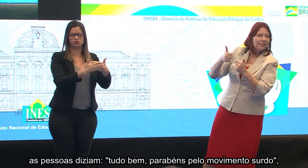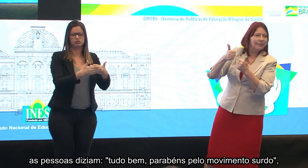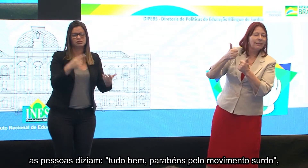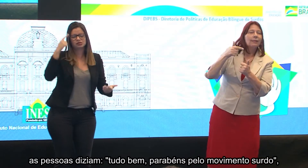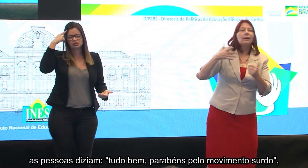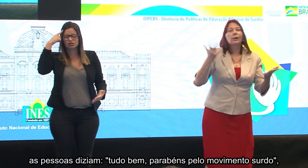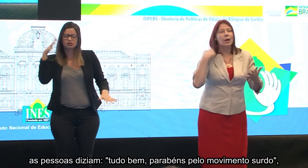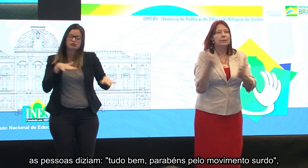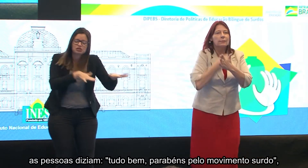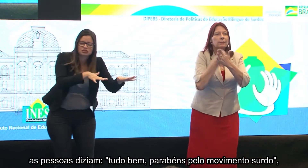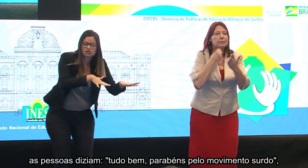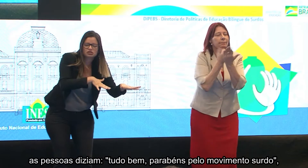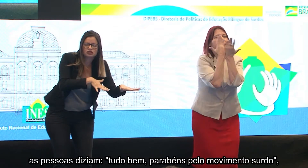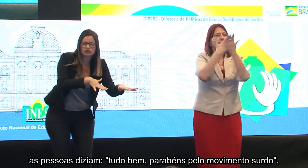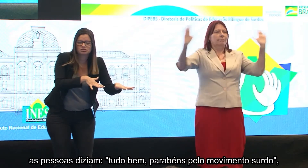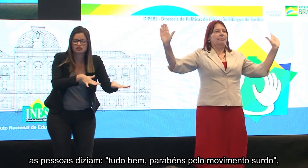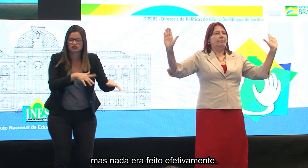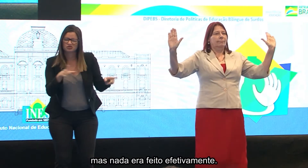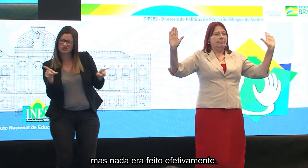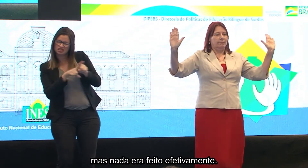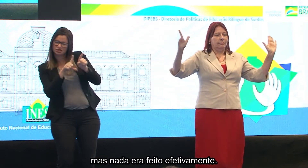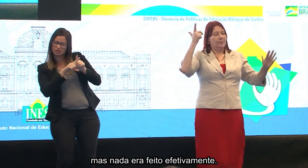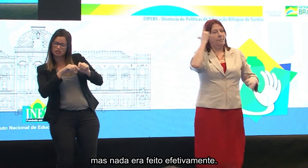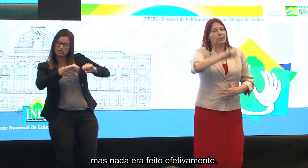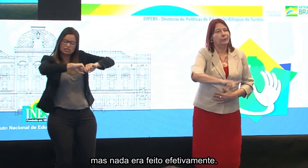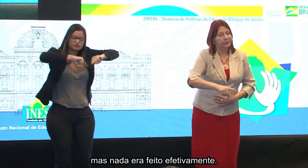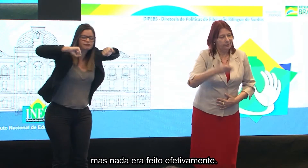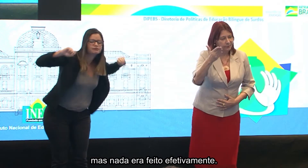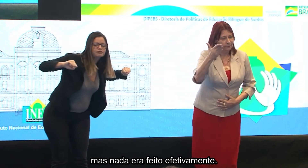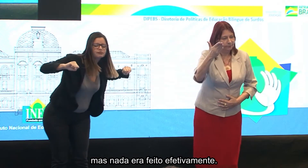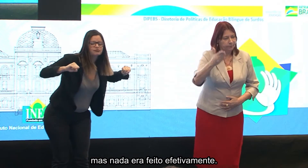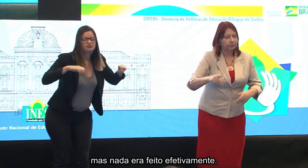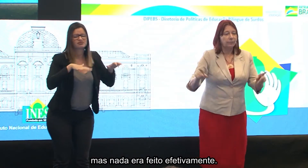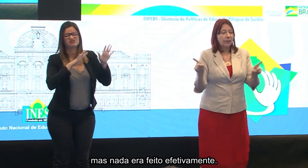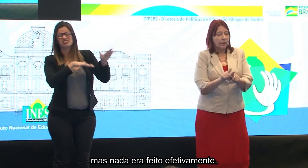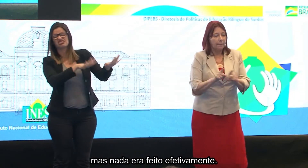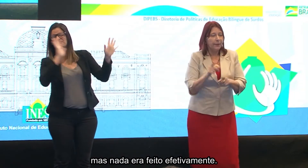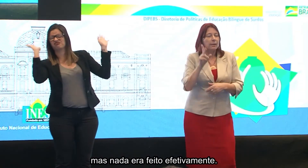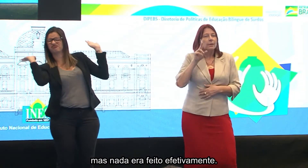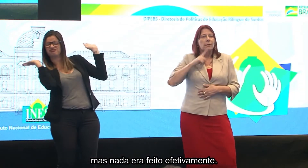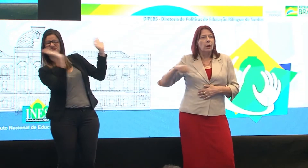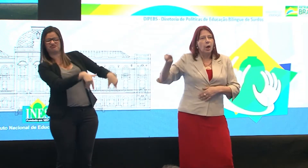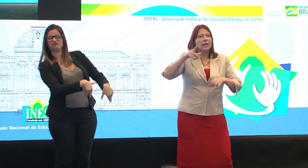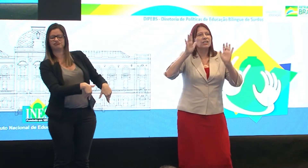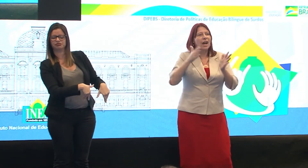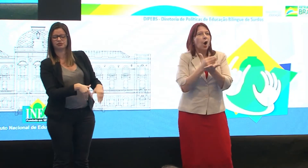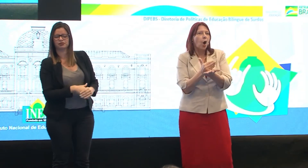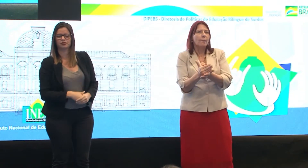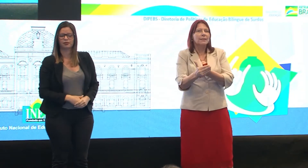tudo bem, parabéns pelo movimento surdo, mas nada era feito efetivamente.